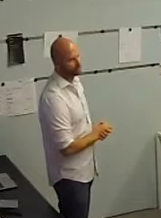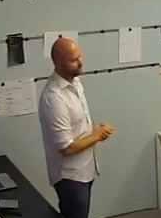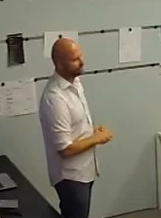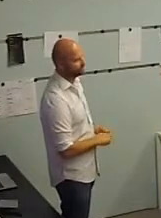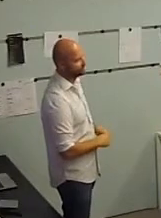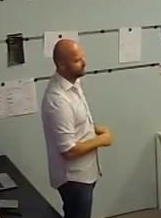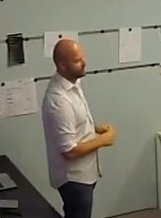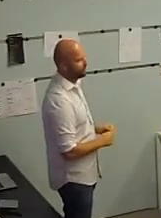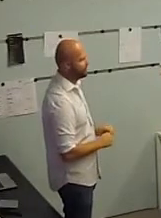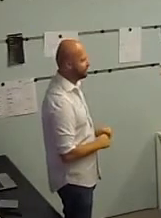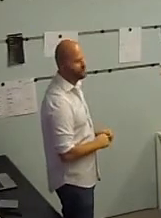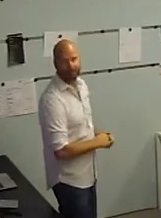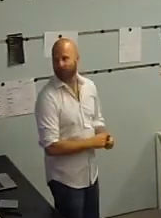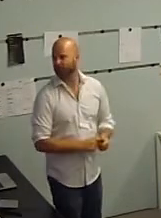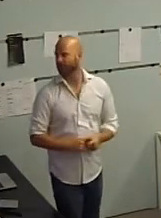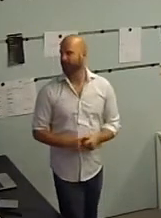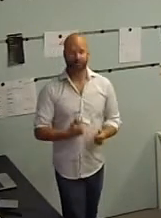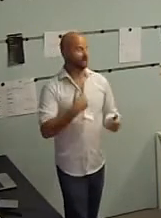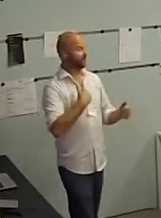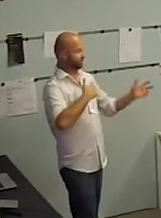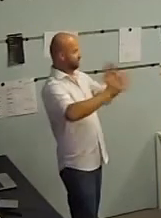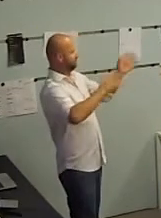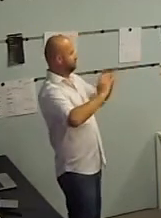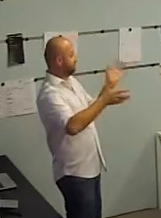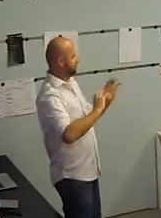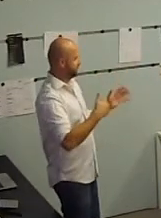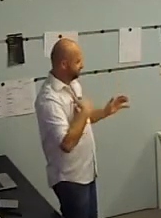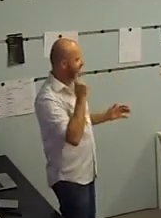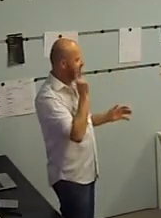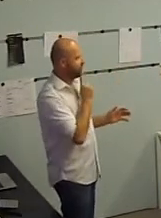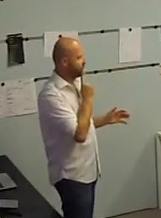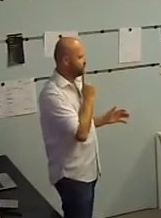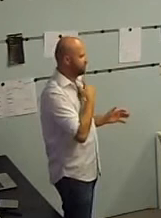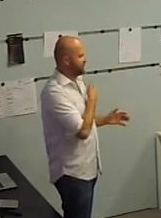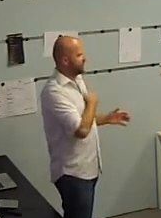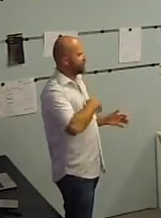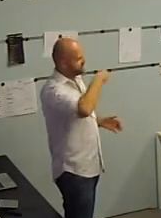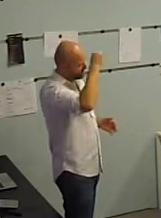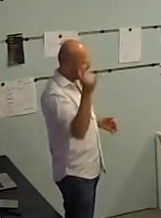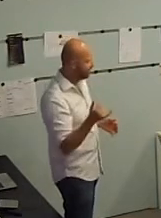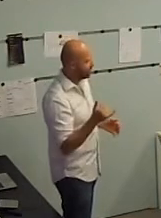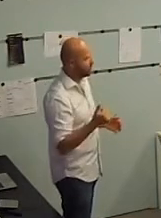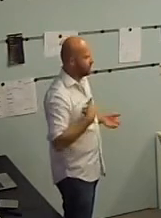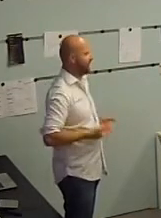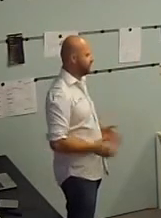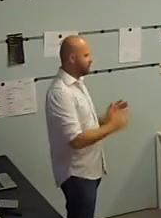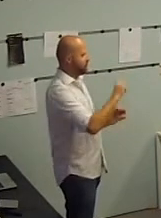Kraft gegeben, positive Rückmeldungen und so sind wir jetzt auf dem Aufwind. Also es ist... Mein Name ist